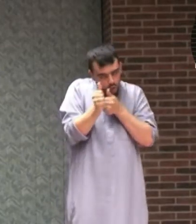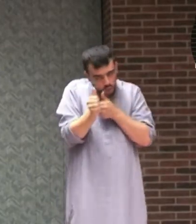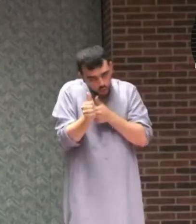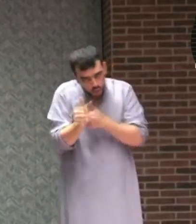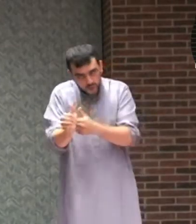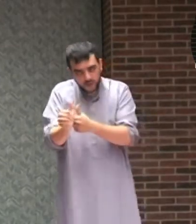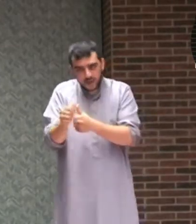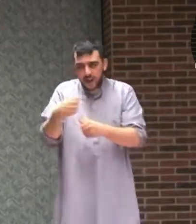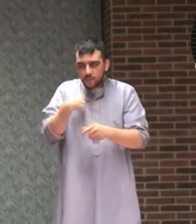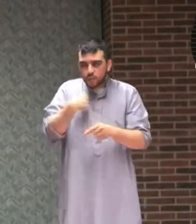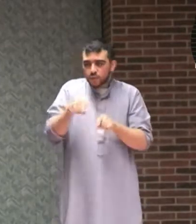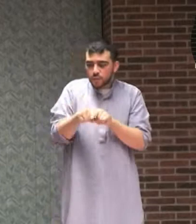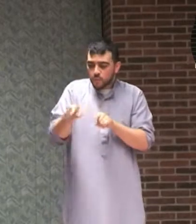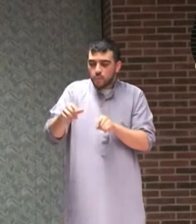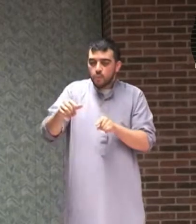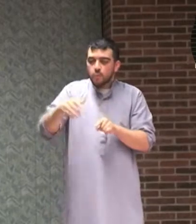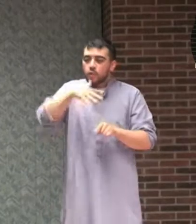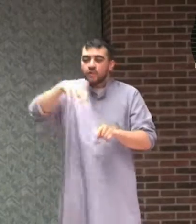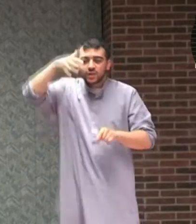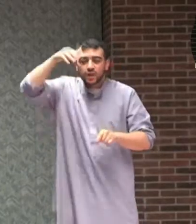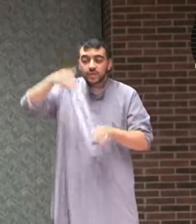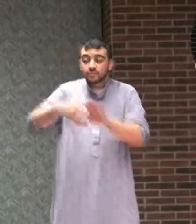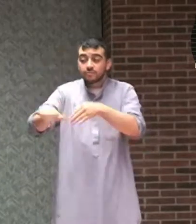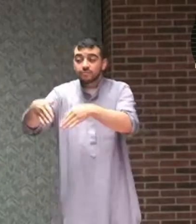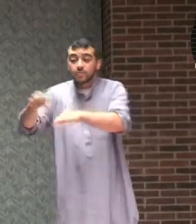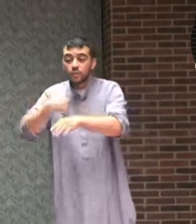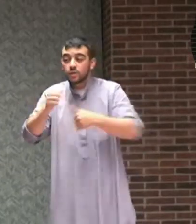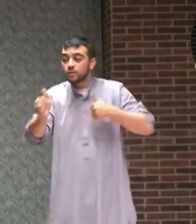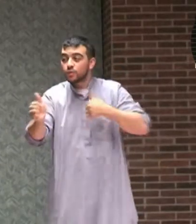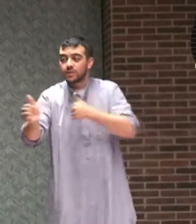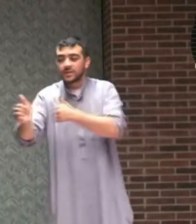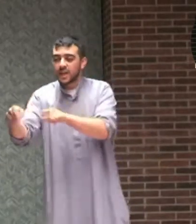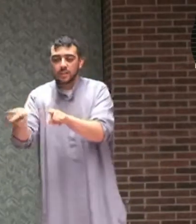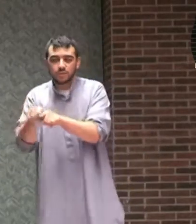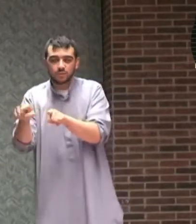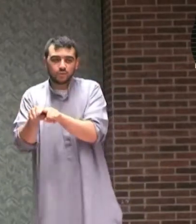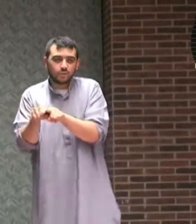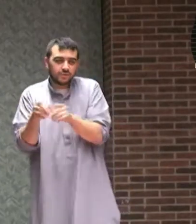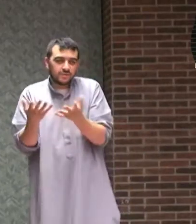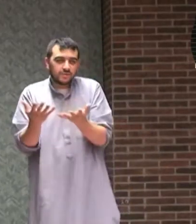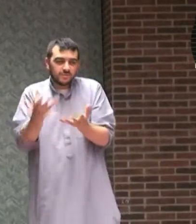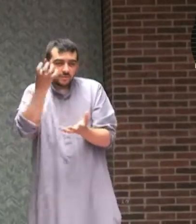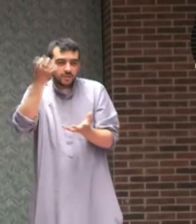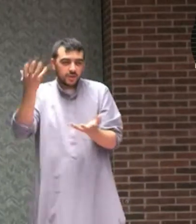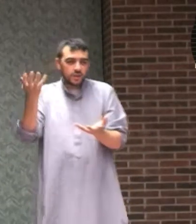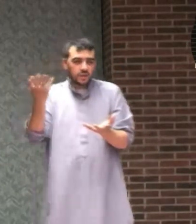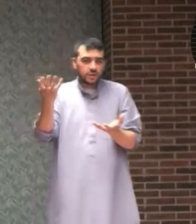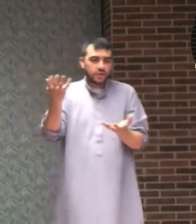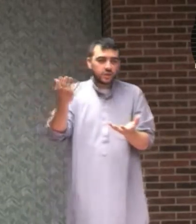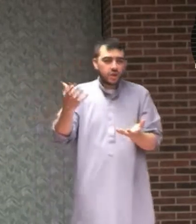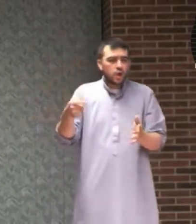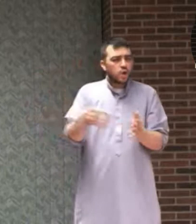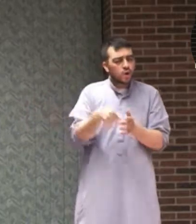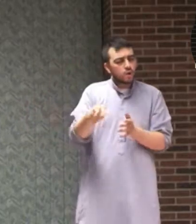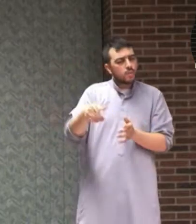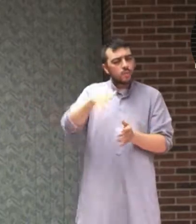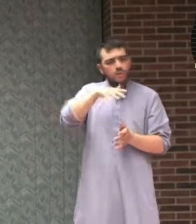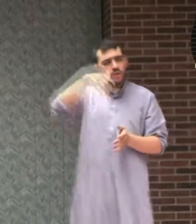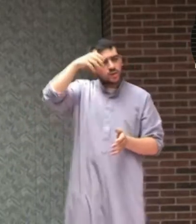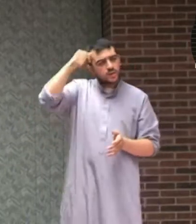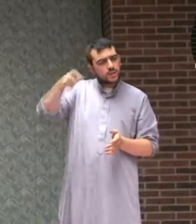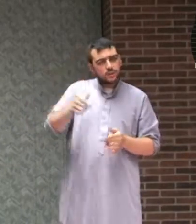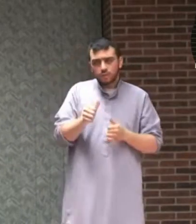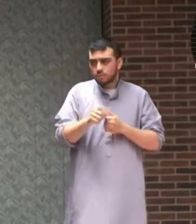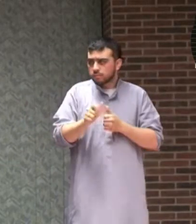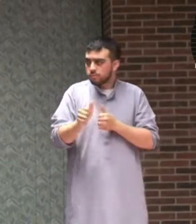fait de pouvoir mettre nos pas derrière le prophète alayhi salat wa salam. Et lorsque le prophète salat wa salam nous enseigne cela, lorsqu'il a pratiqué la